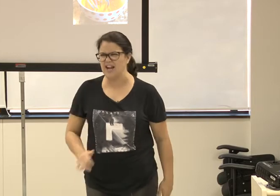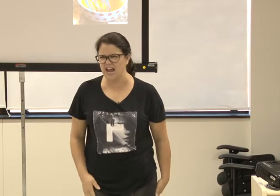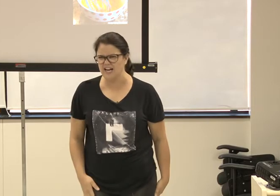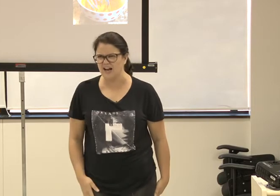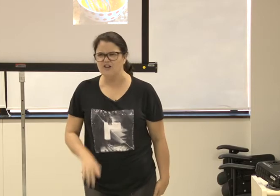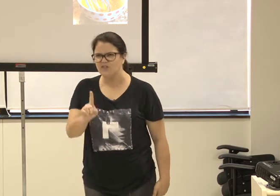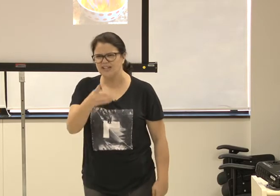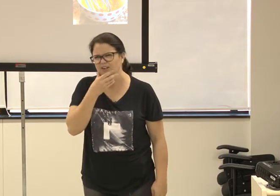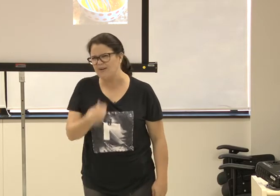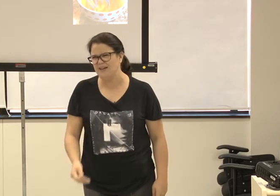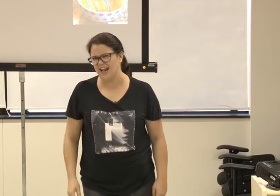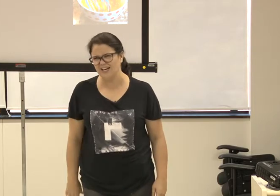menina. Você não é menino.